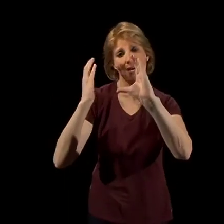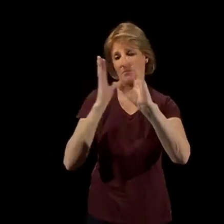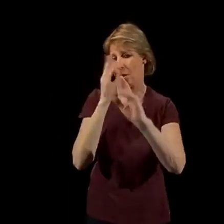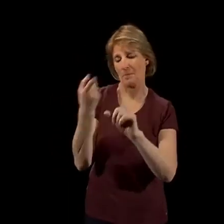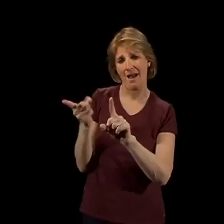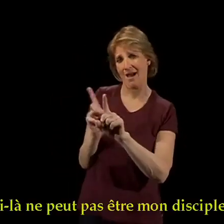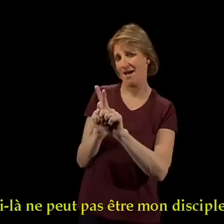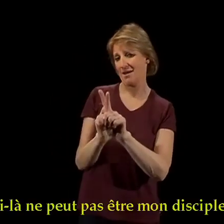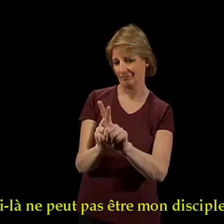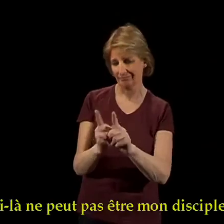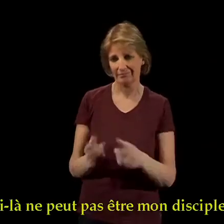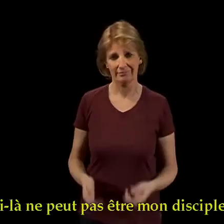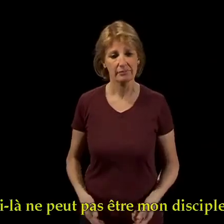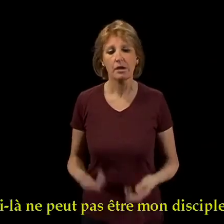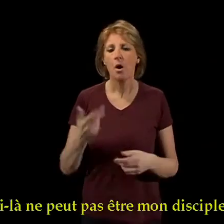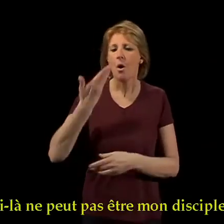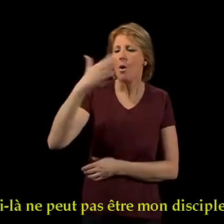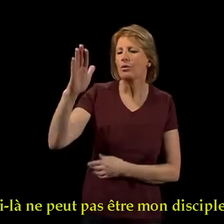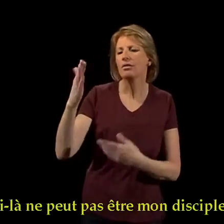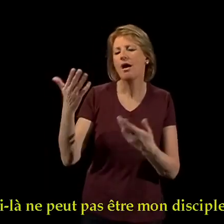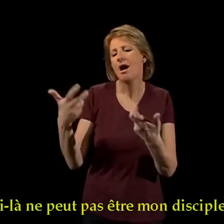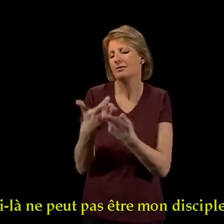suit pas, celui-là ne peut pas être mon disciple.